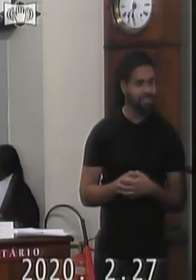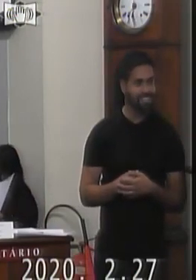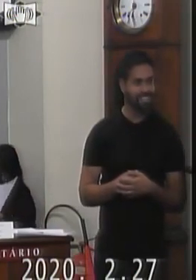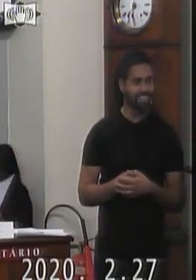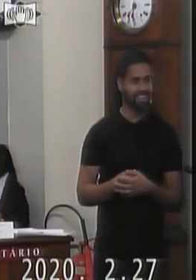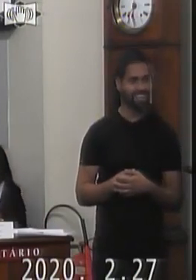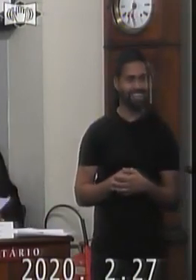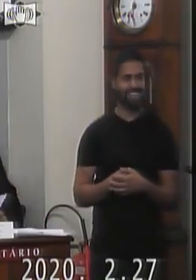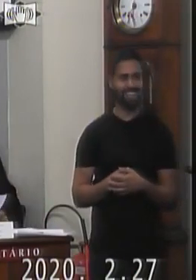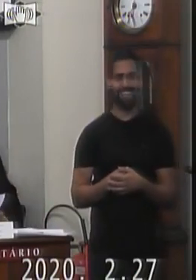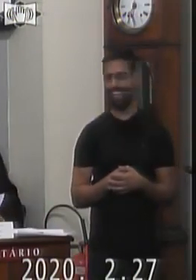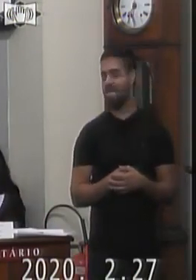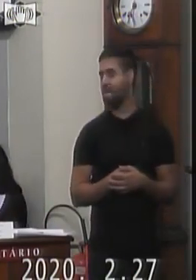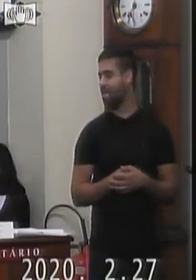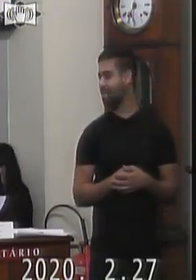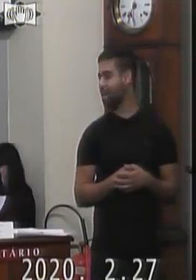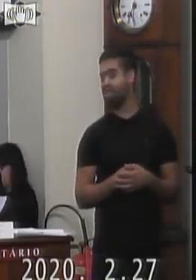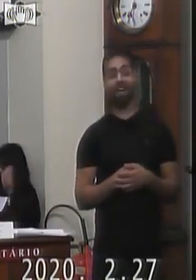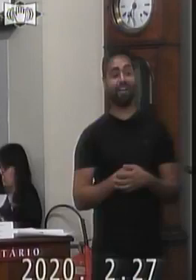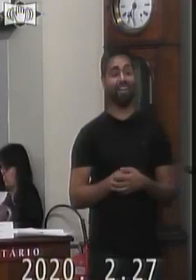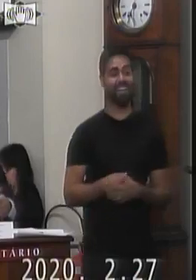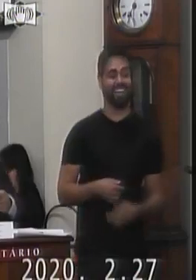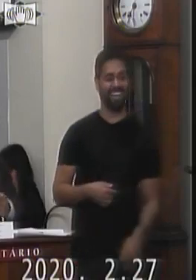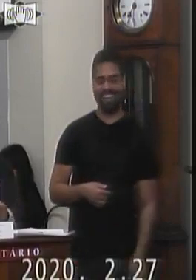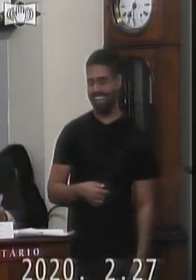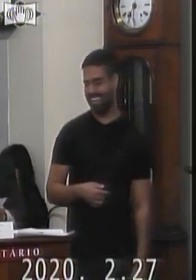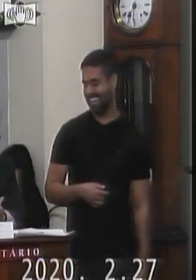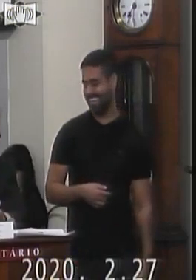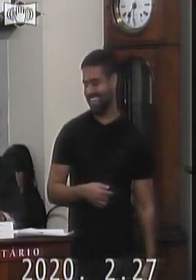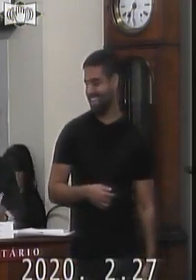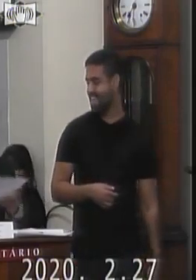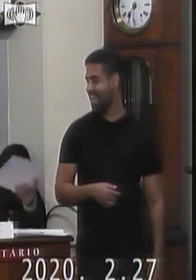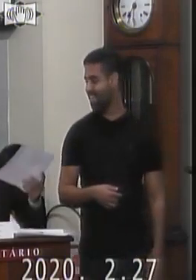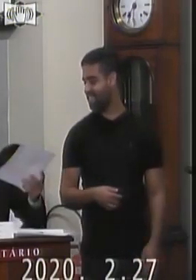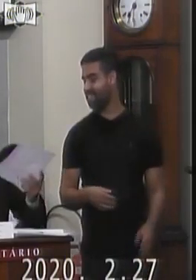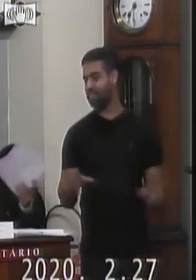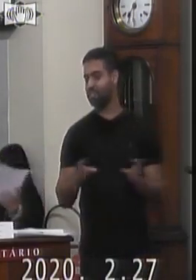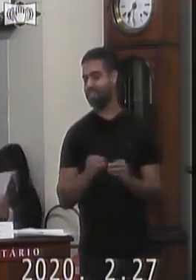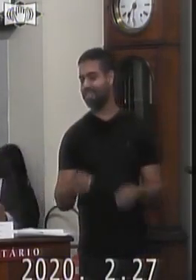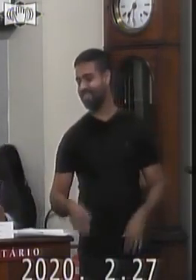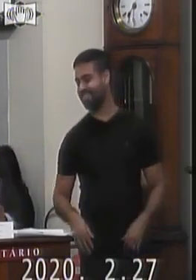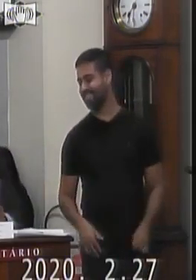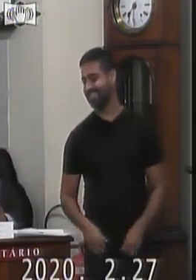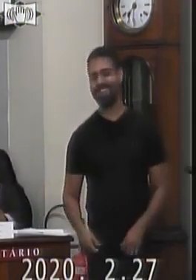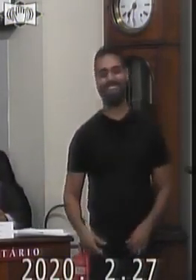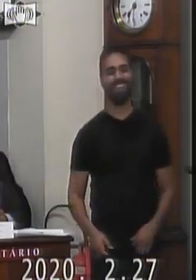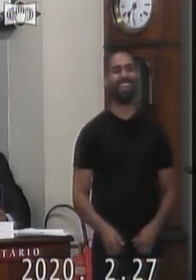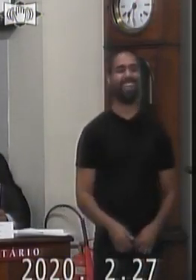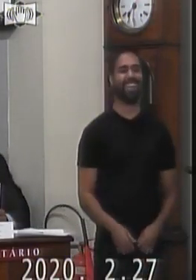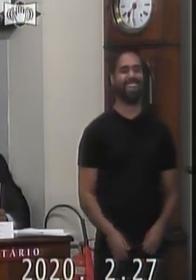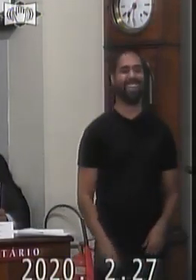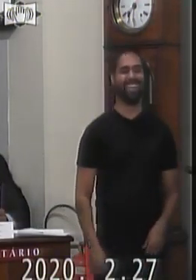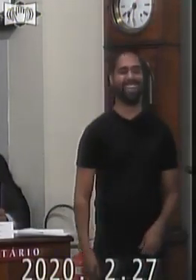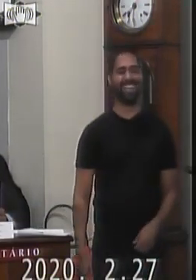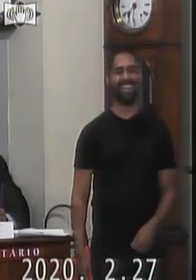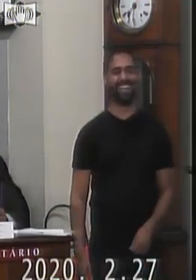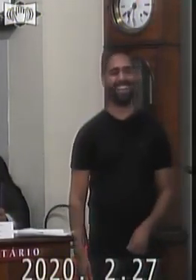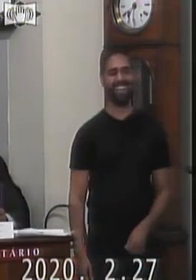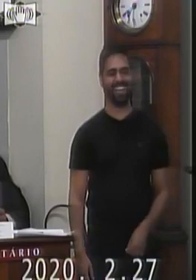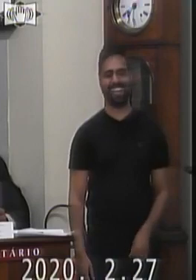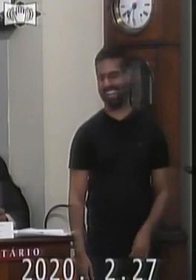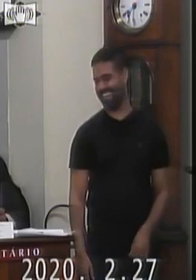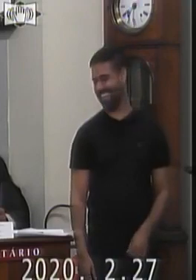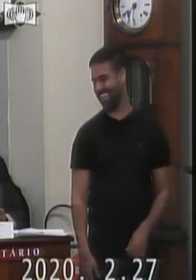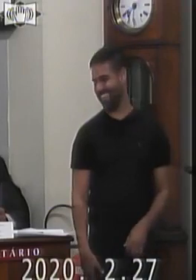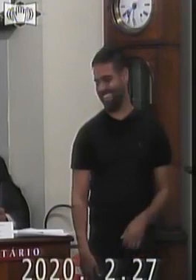Requerimento 41 de 2020 do vereador Marcelo Moreira de Oliveira, Marcelo de Santa Isabel, se encontra em discussão. Não